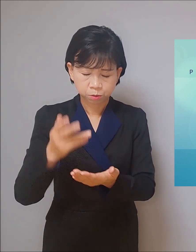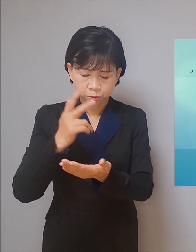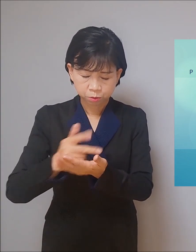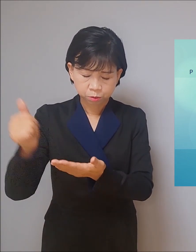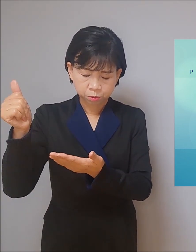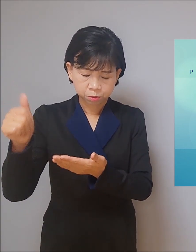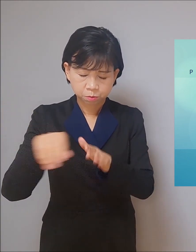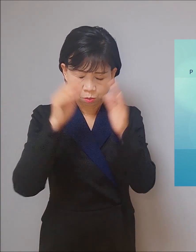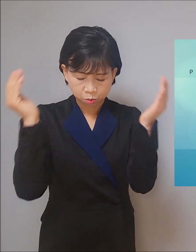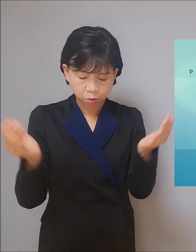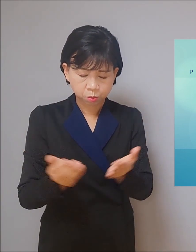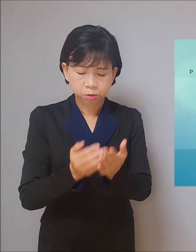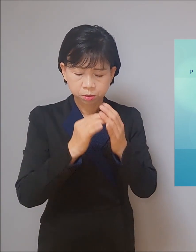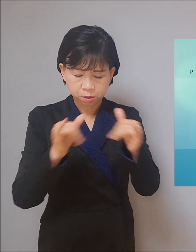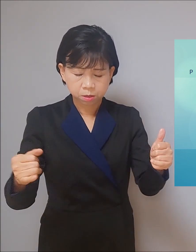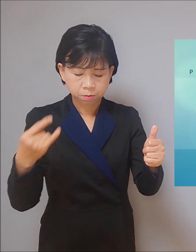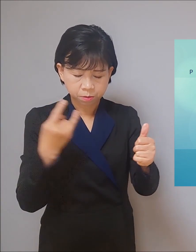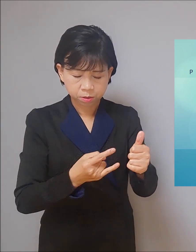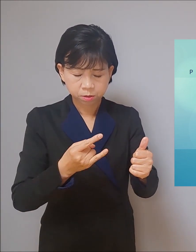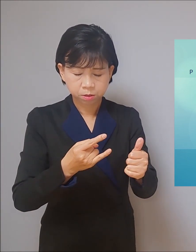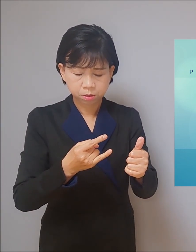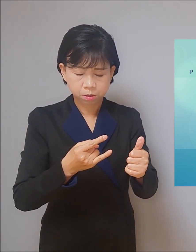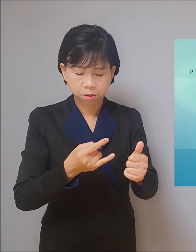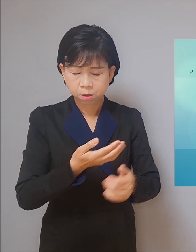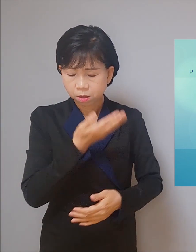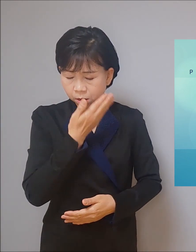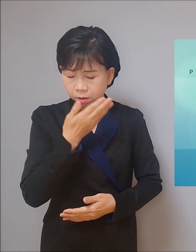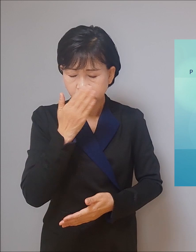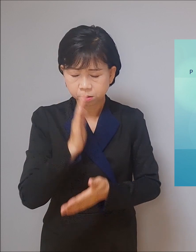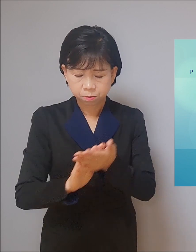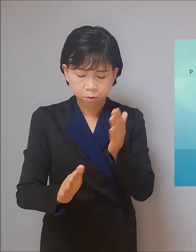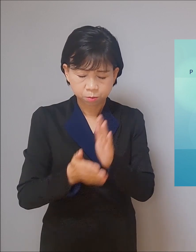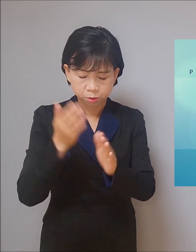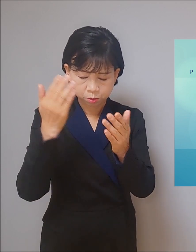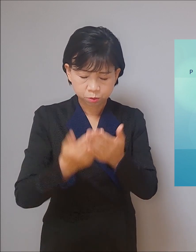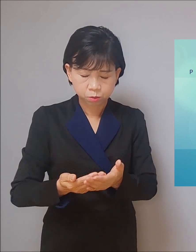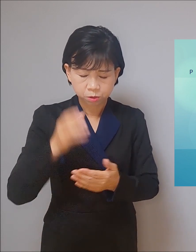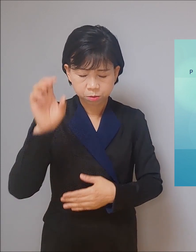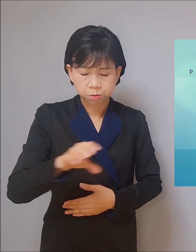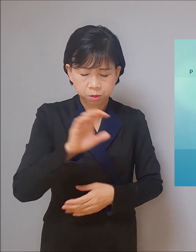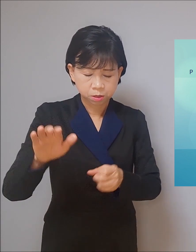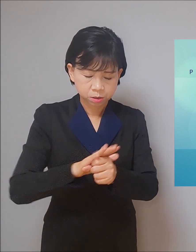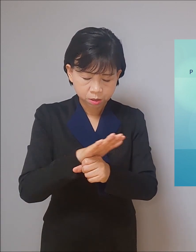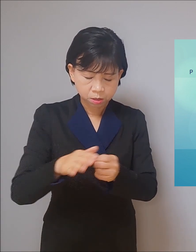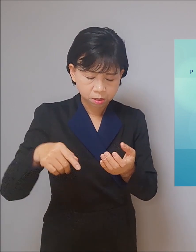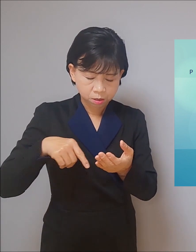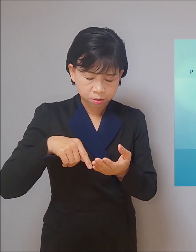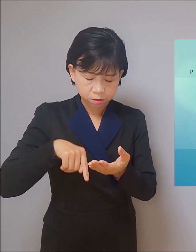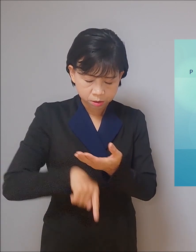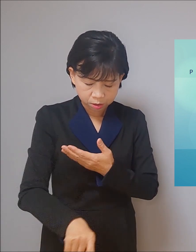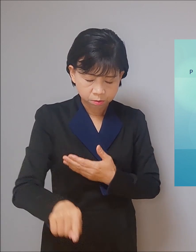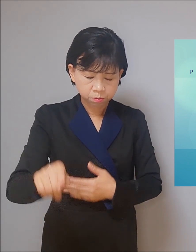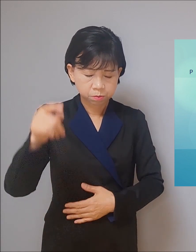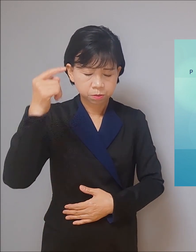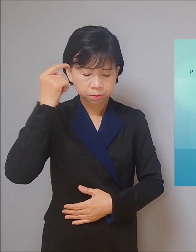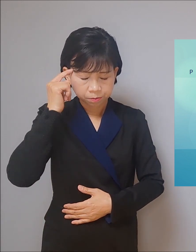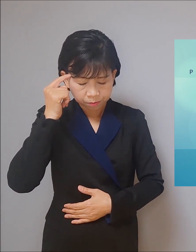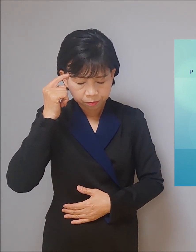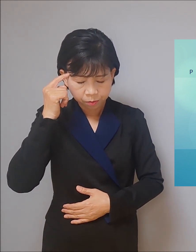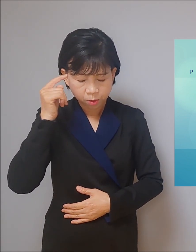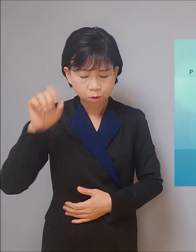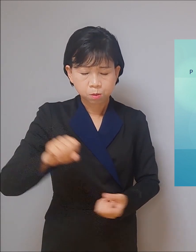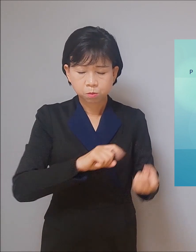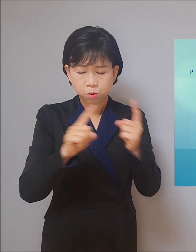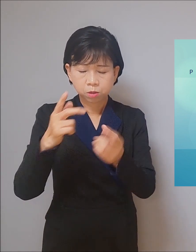우리 모두에게 아낌없이 주시는 십자가 은혜와 사랑을 가슴판에 깊이 새겨 부활이요 생명